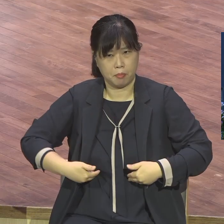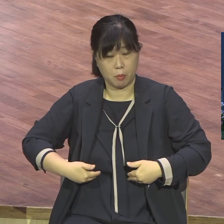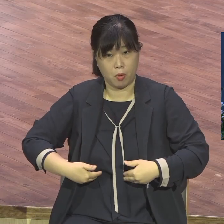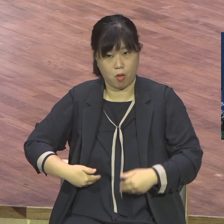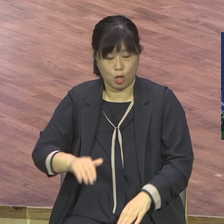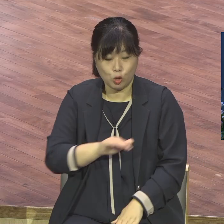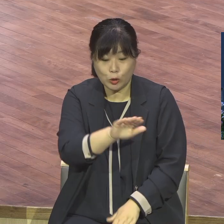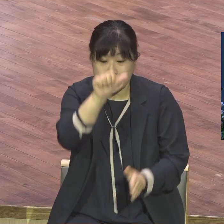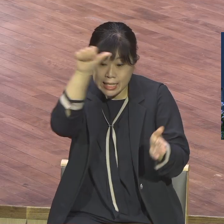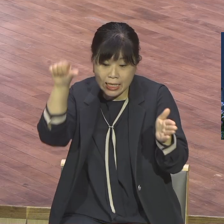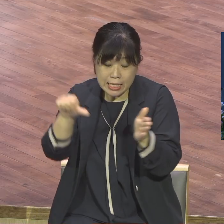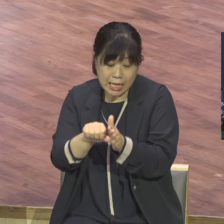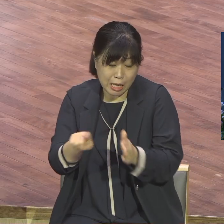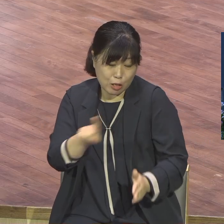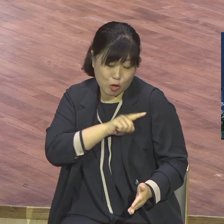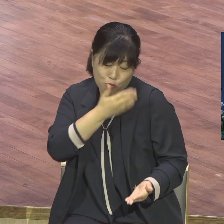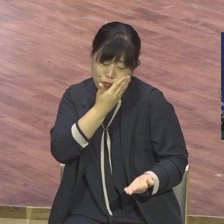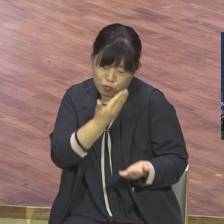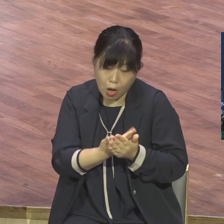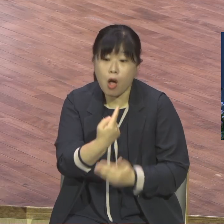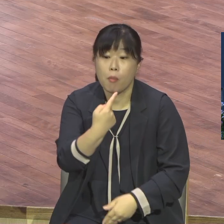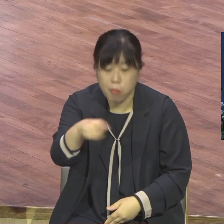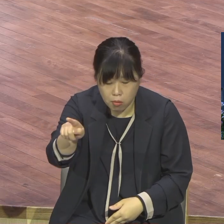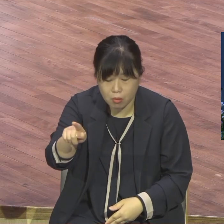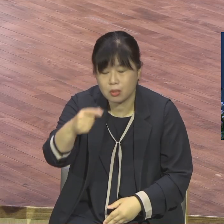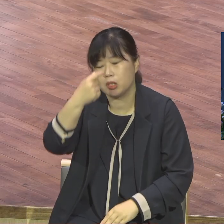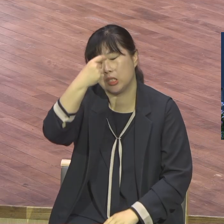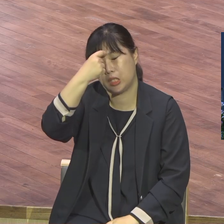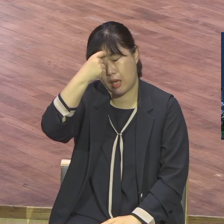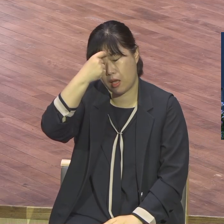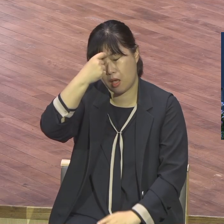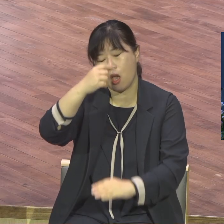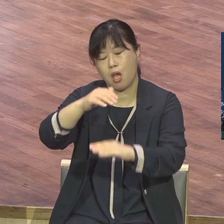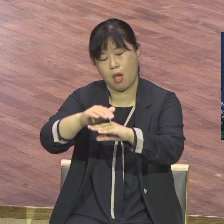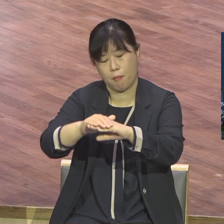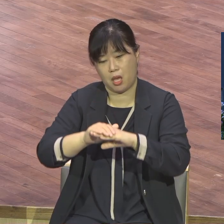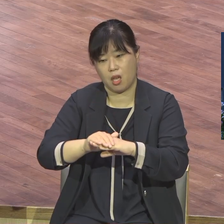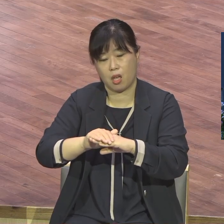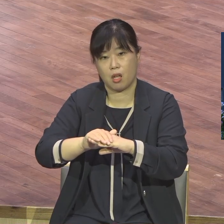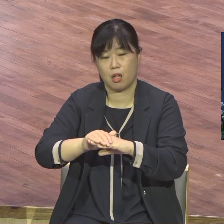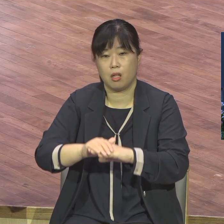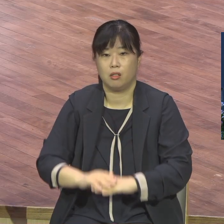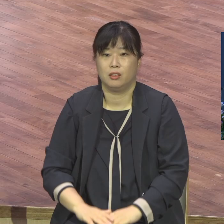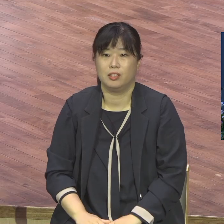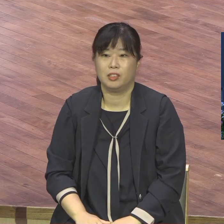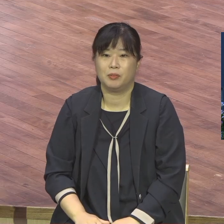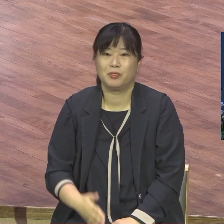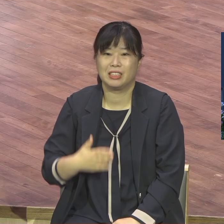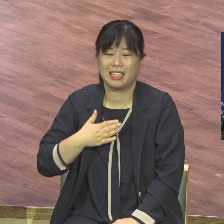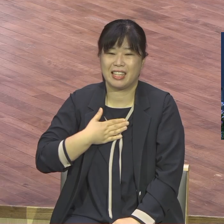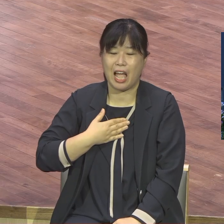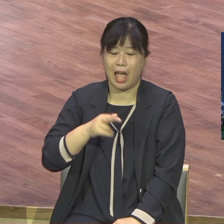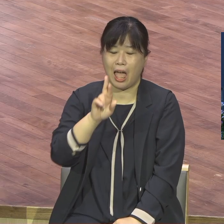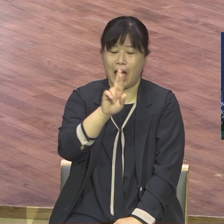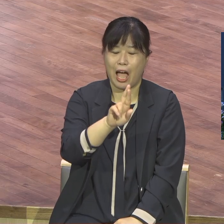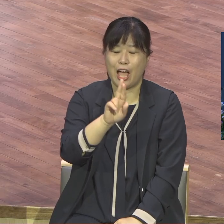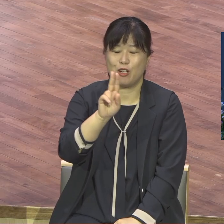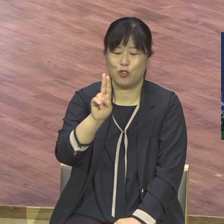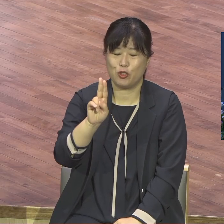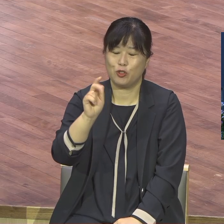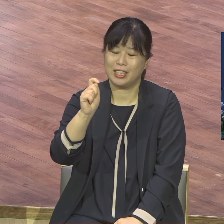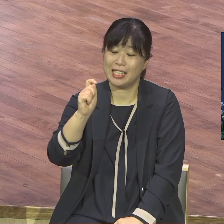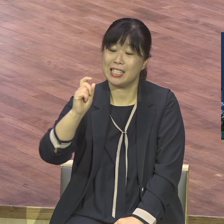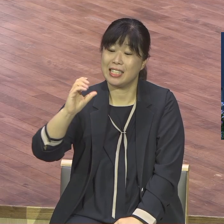순위가 되어야 된다. 그 말이에요. 제가 알루디시 방송을 주로 시작 30분 전에